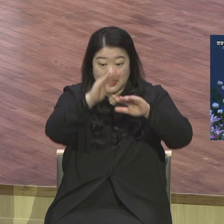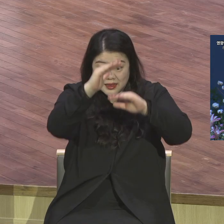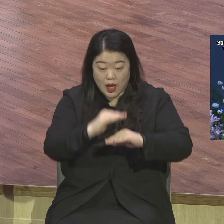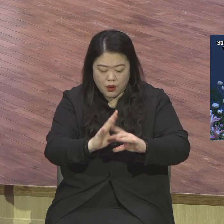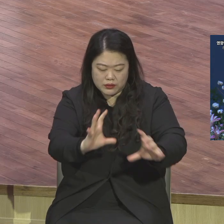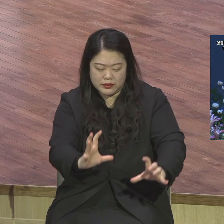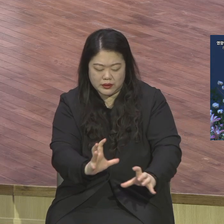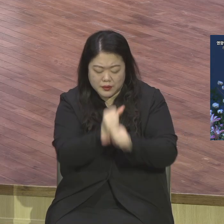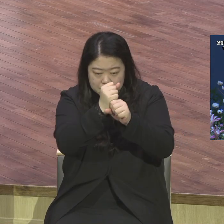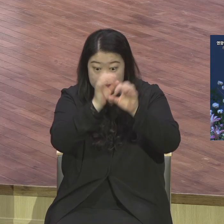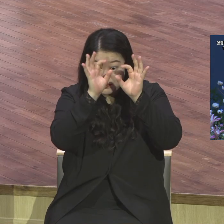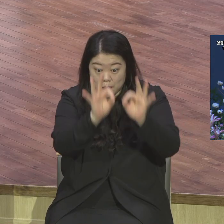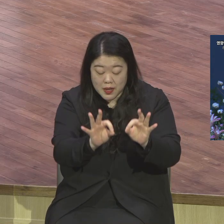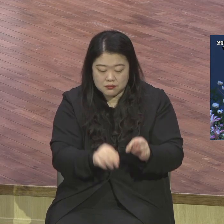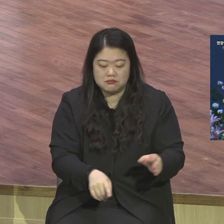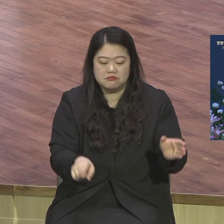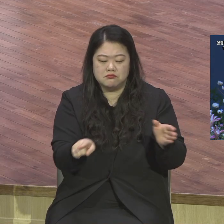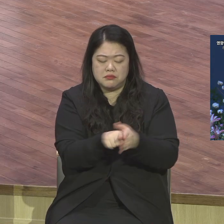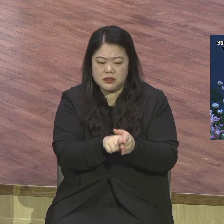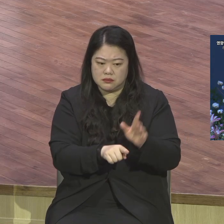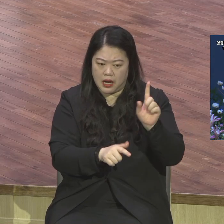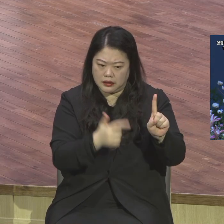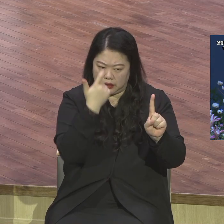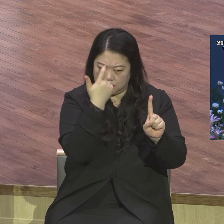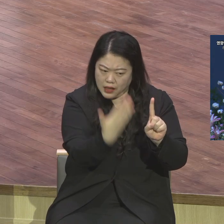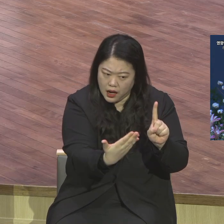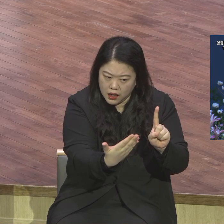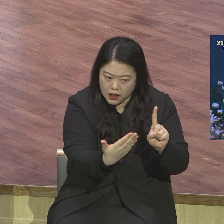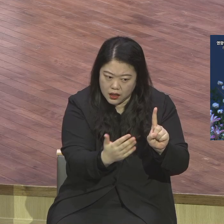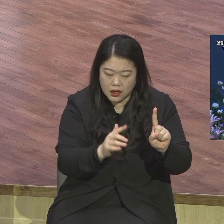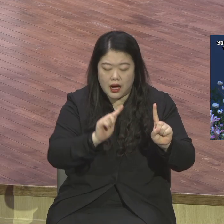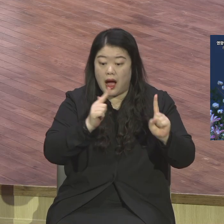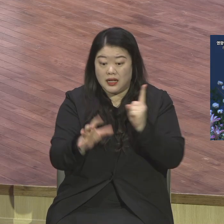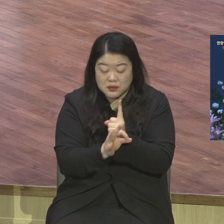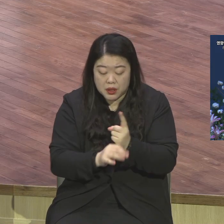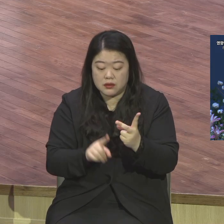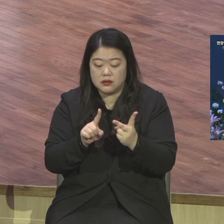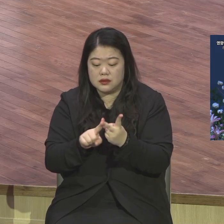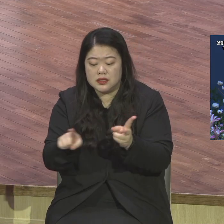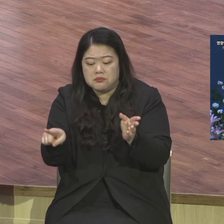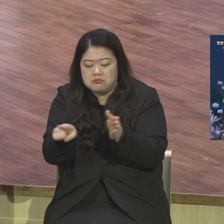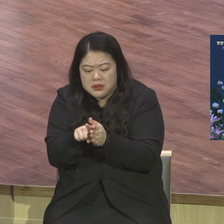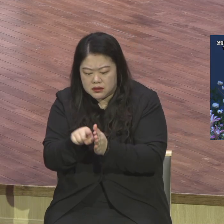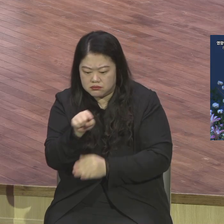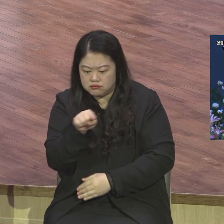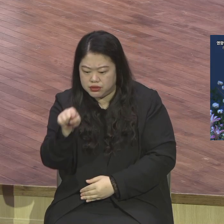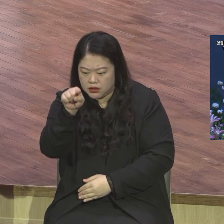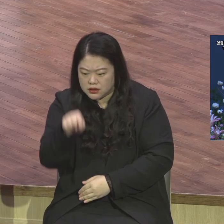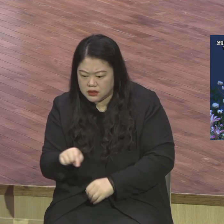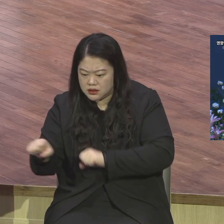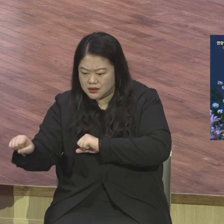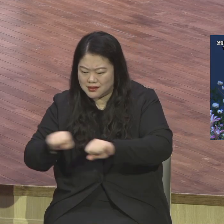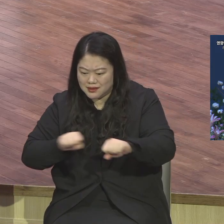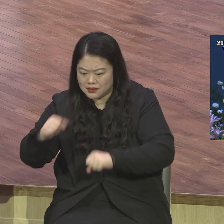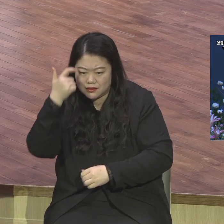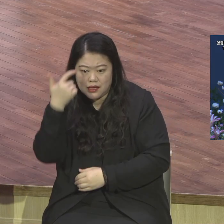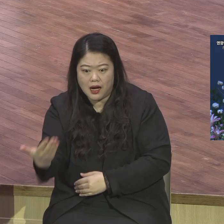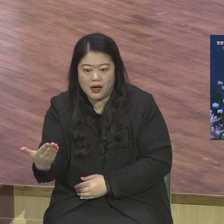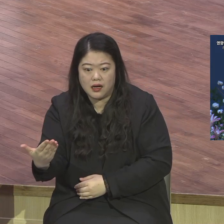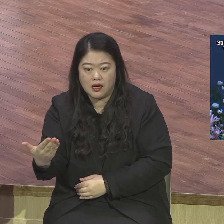의롭다 함을 받는 것인가 아니면 행함으로 의롭다 함을 받는